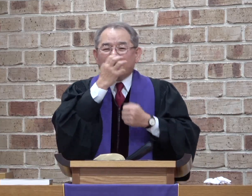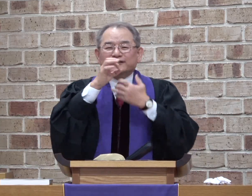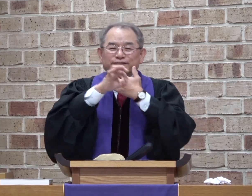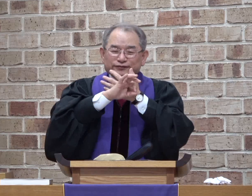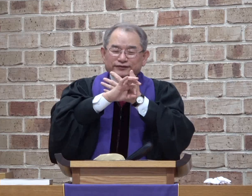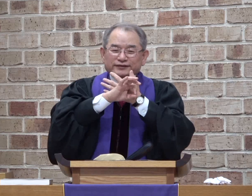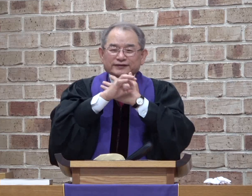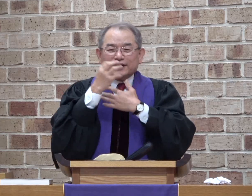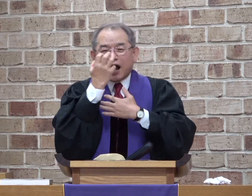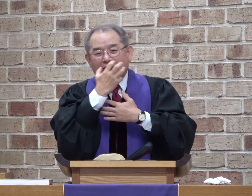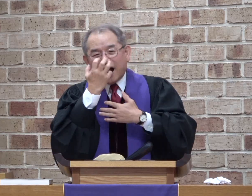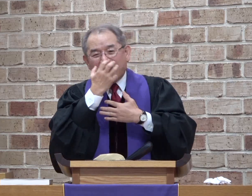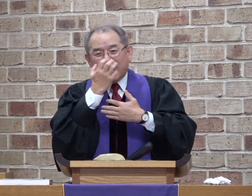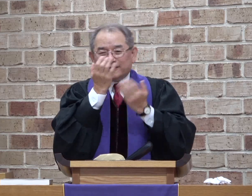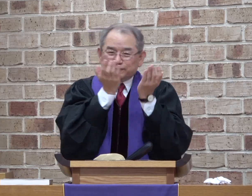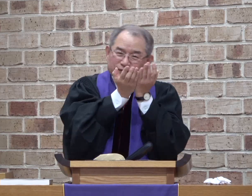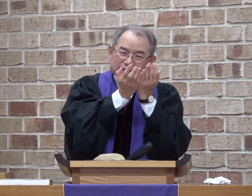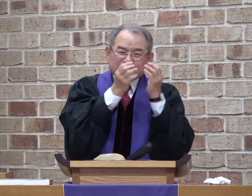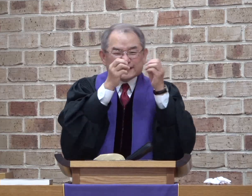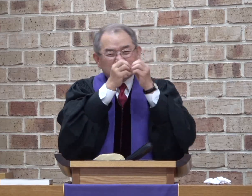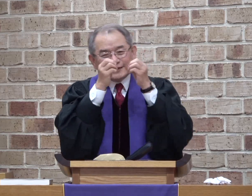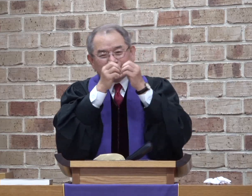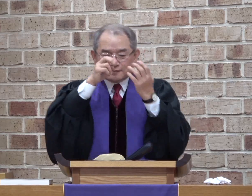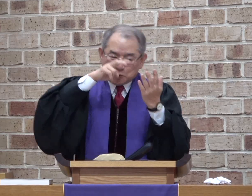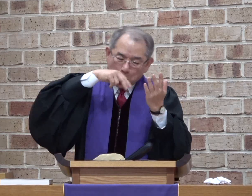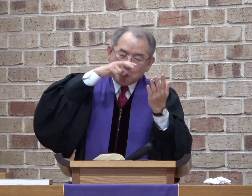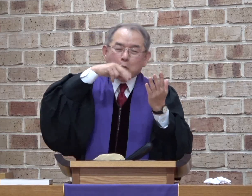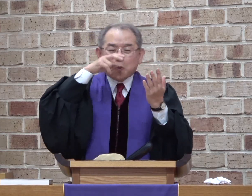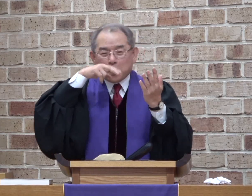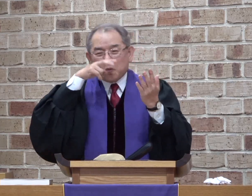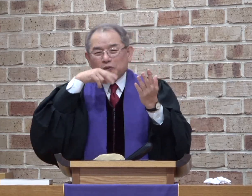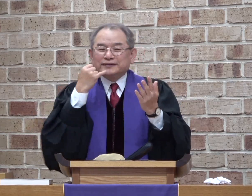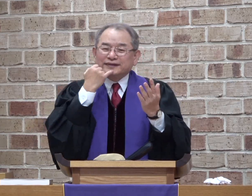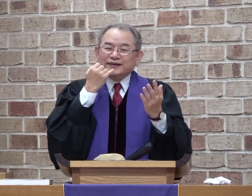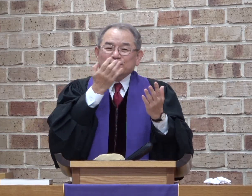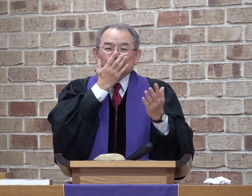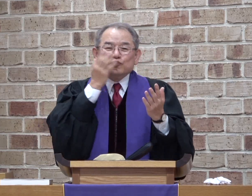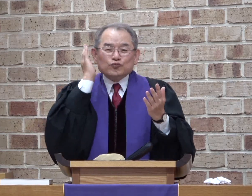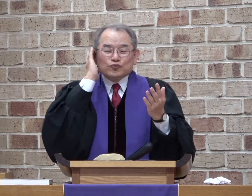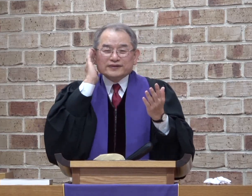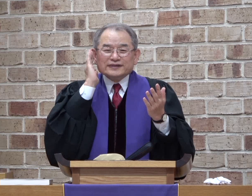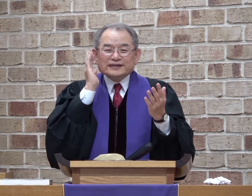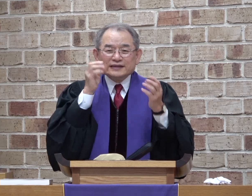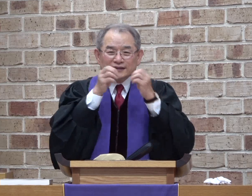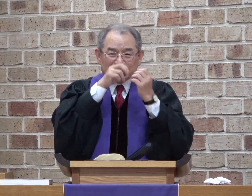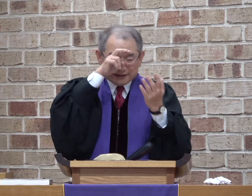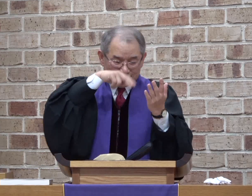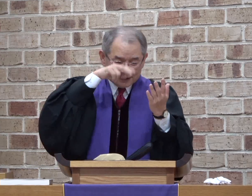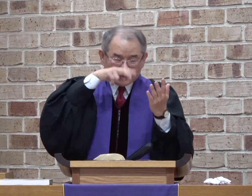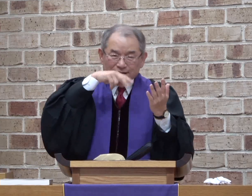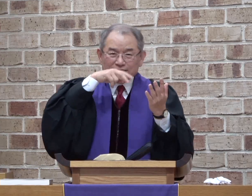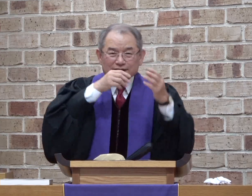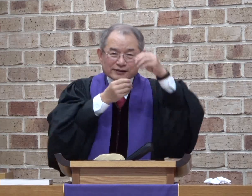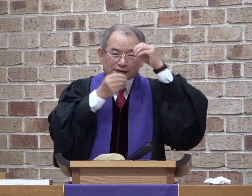청인이면 청인에 맞게 글을 많이 넣었을 텐데 농아인들 글이기